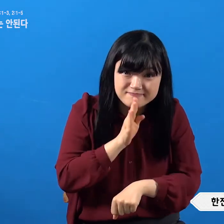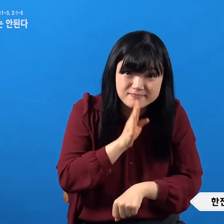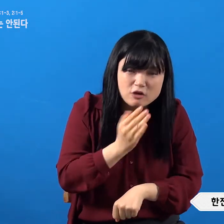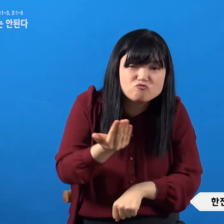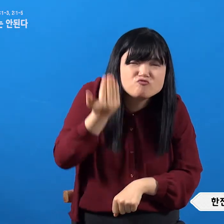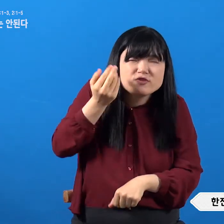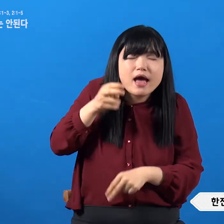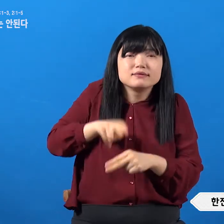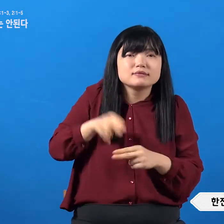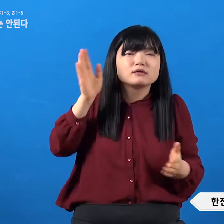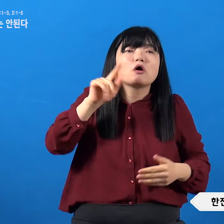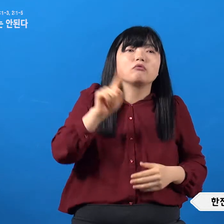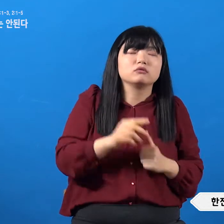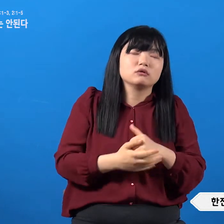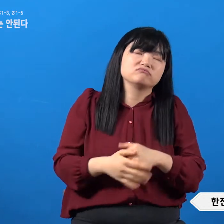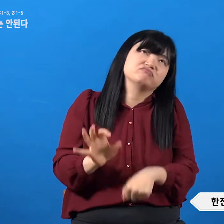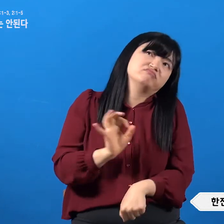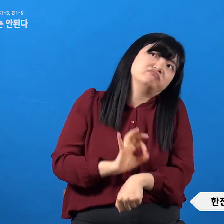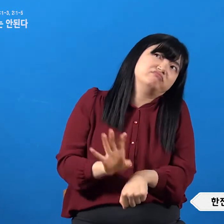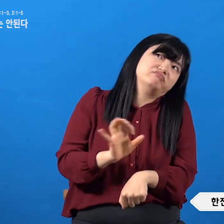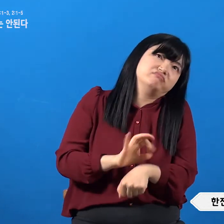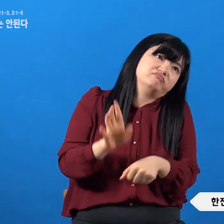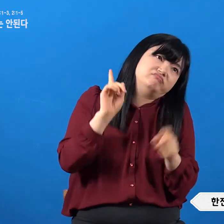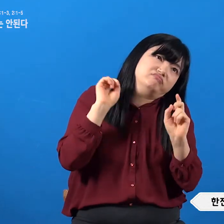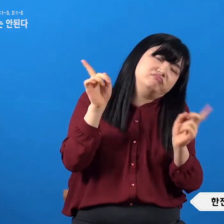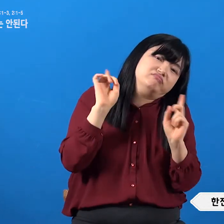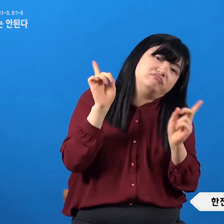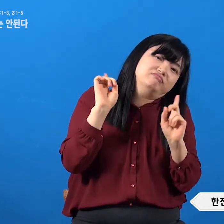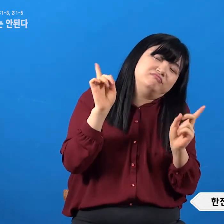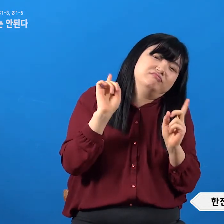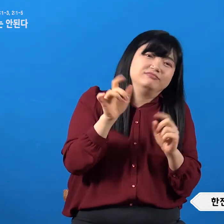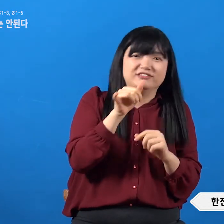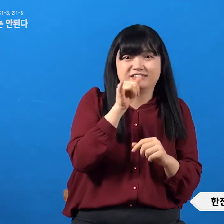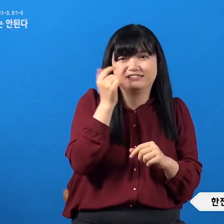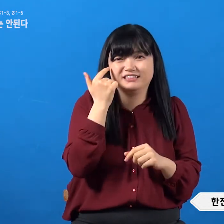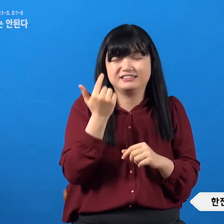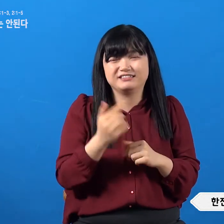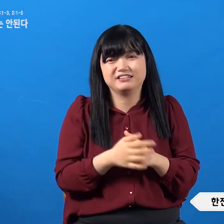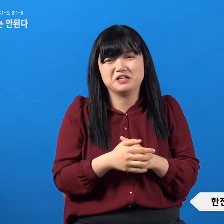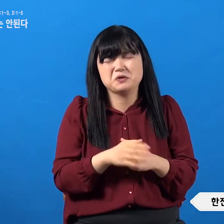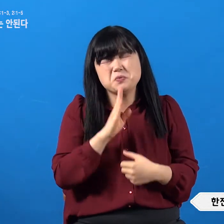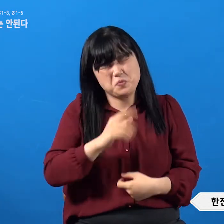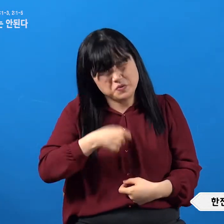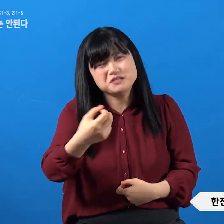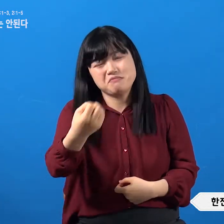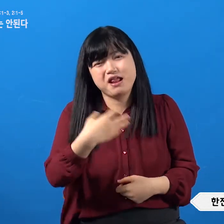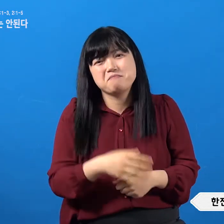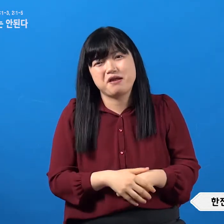제일 뒤에 앉아가지고 뭘 들여다보고 있는지 그런 사람이 공부를 잘합니까? 솔직히.